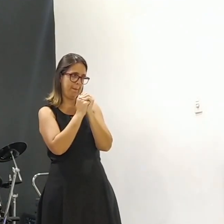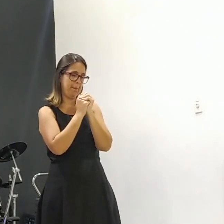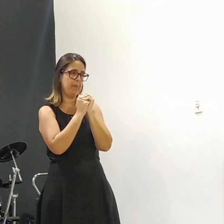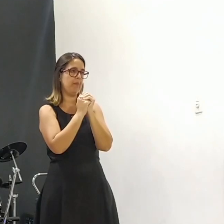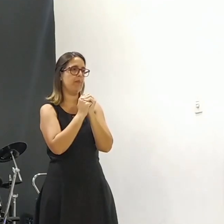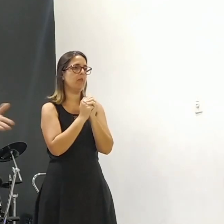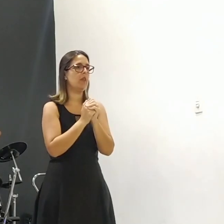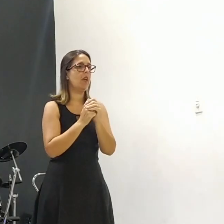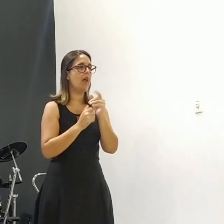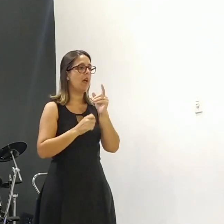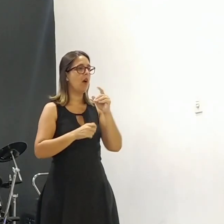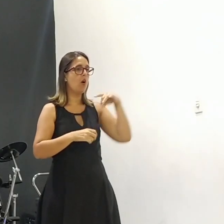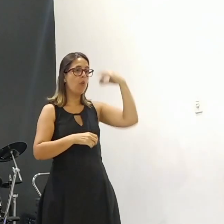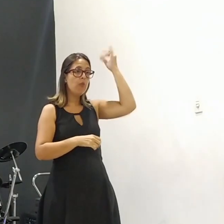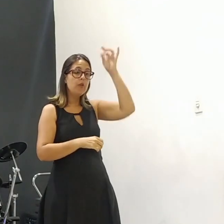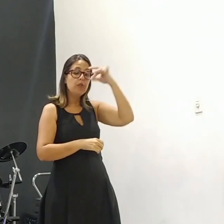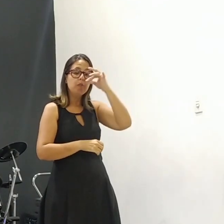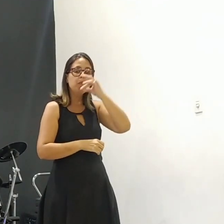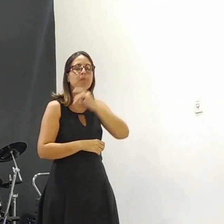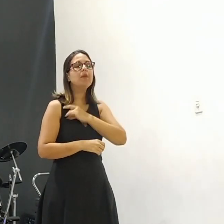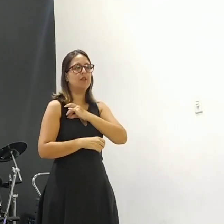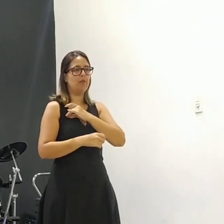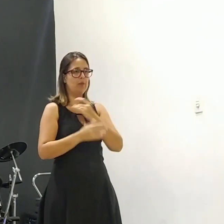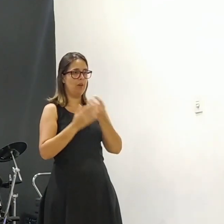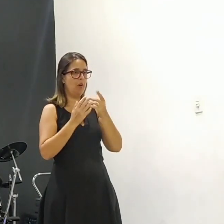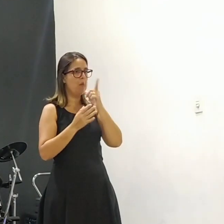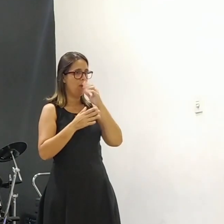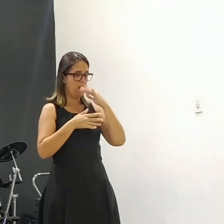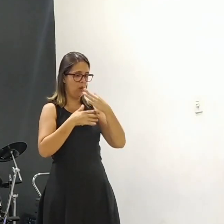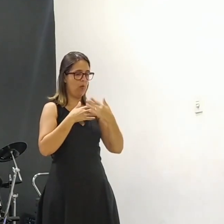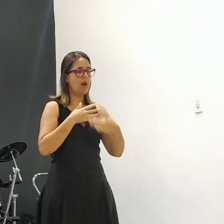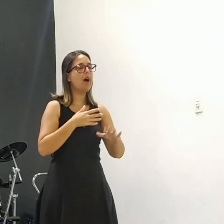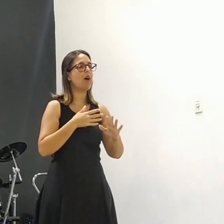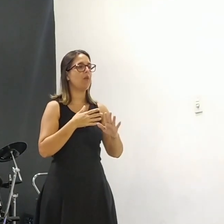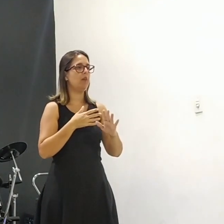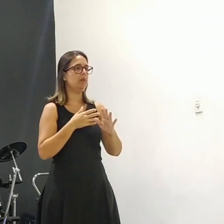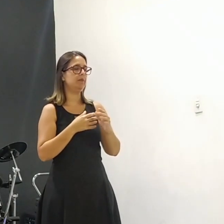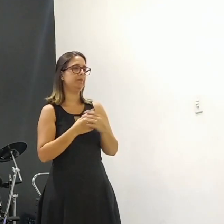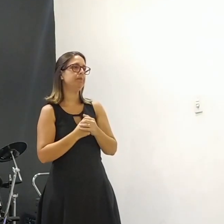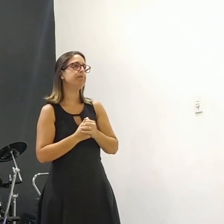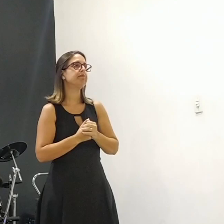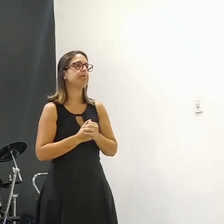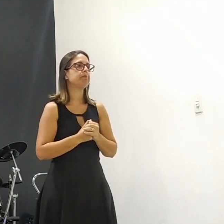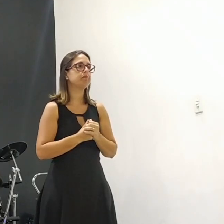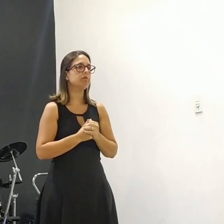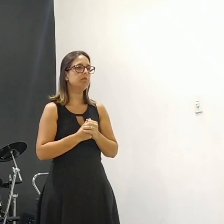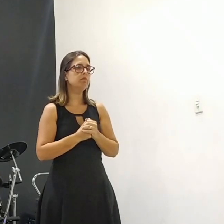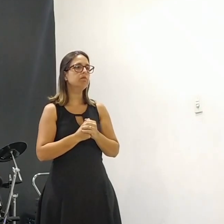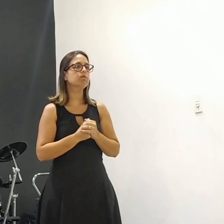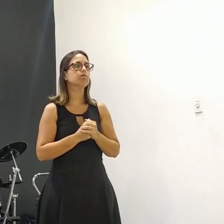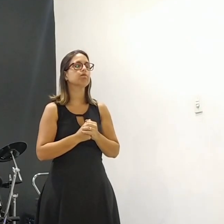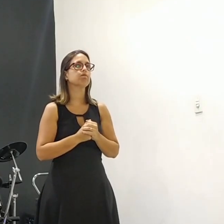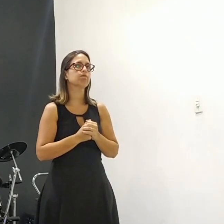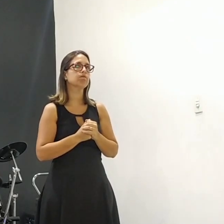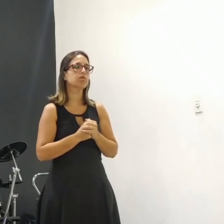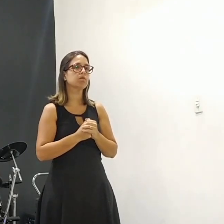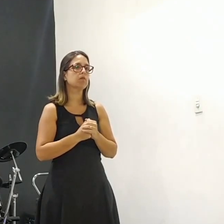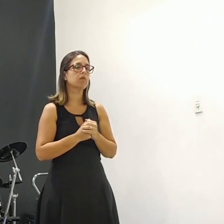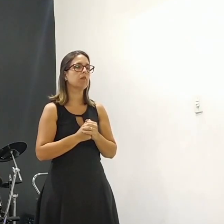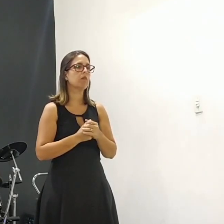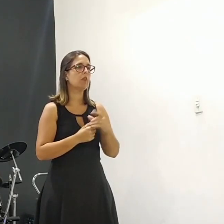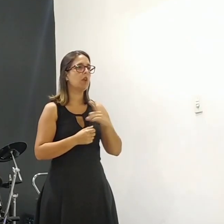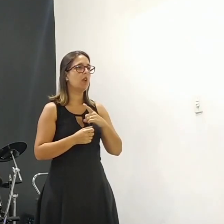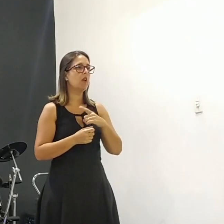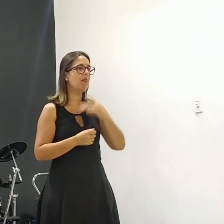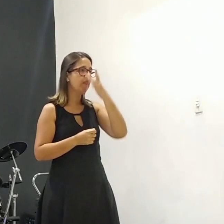água que você bebe, que Jesus te deu, faz com você uma fonte que jorra, e vai ter